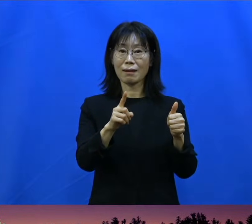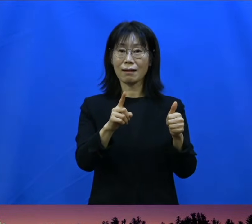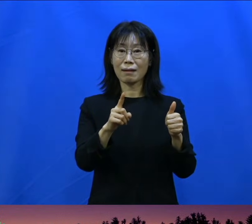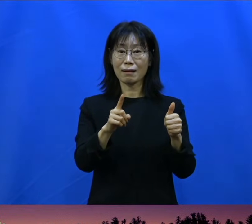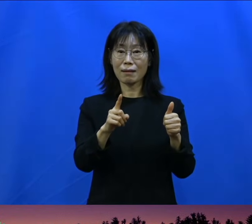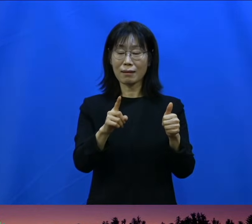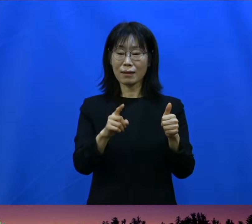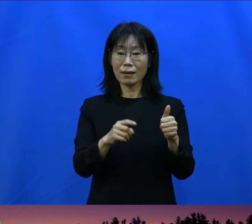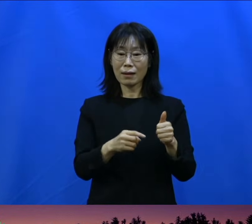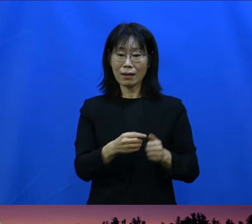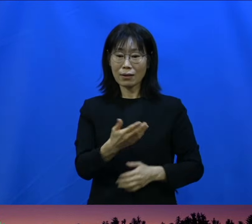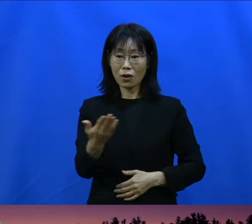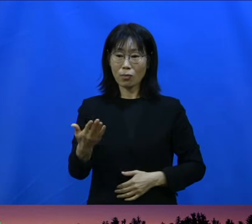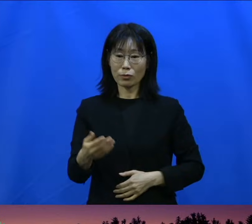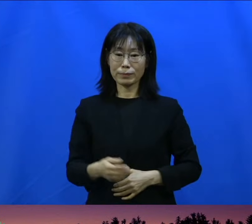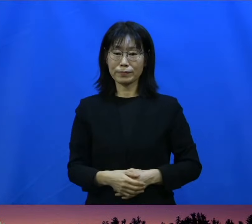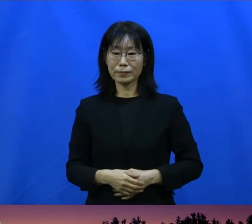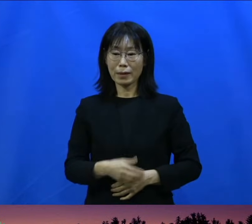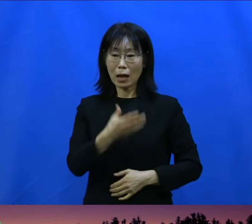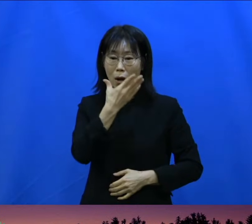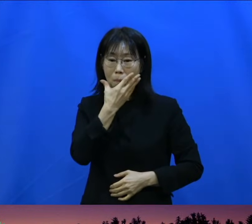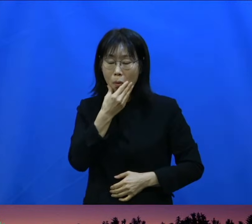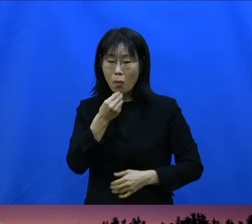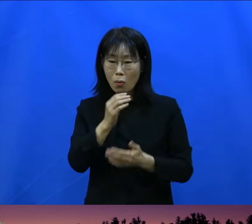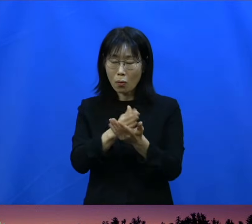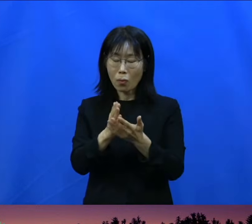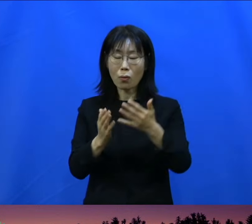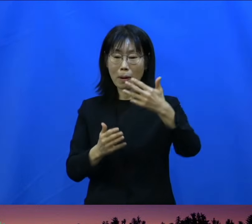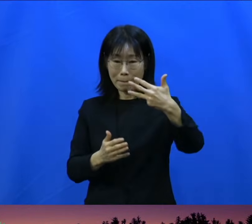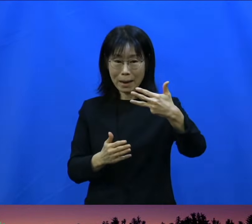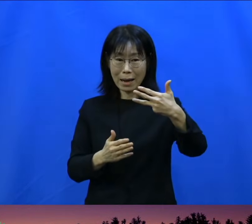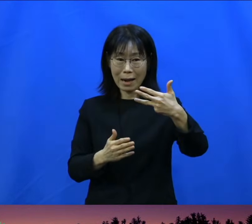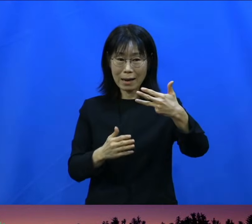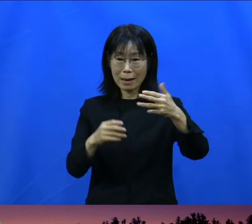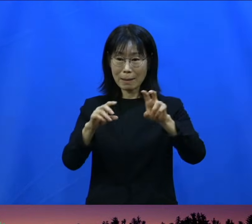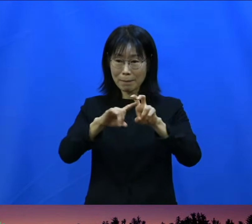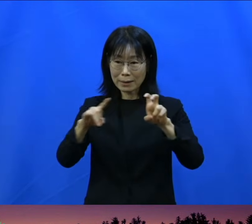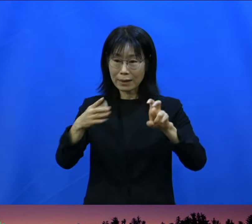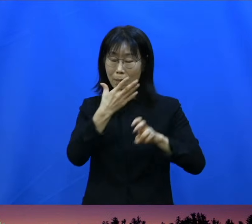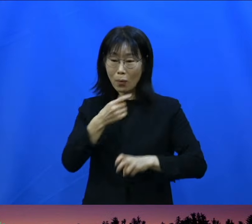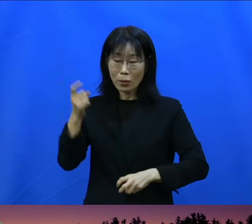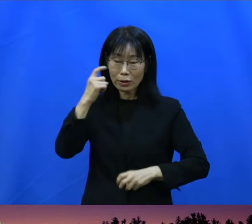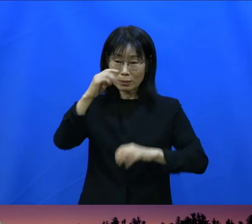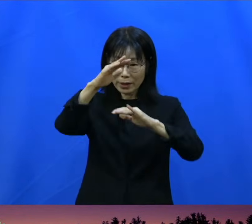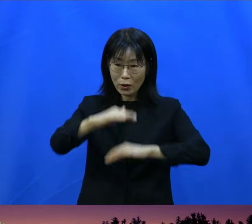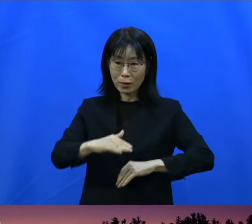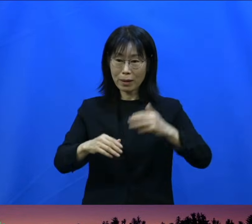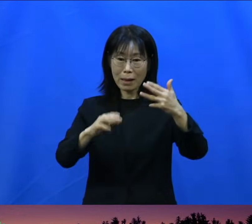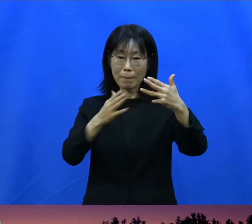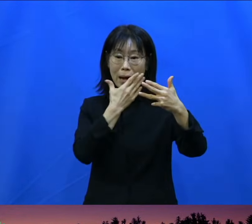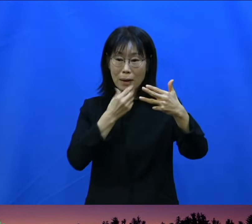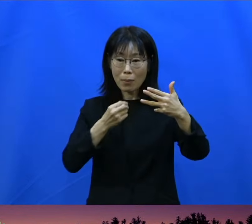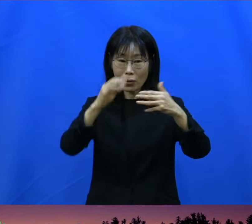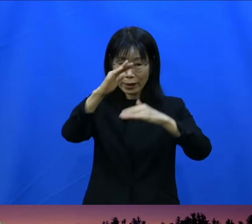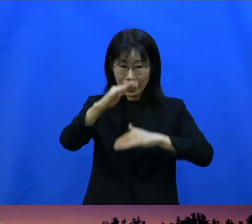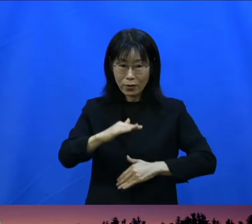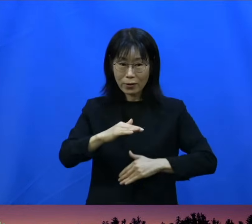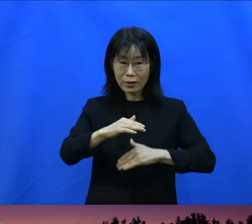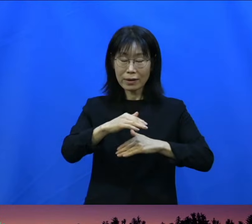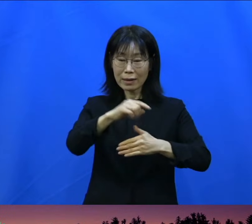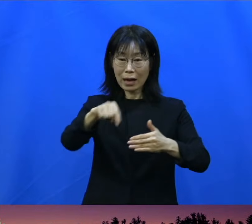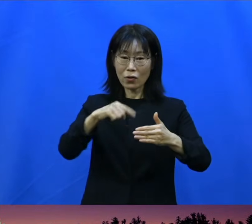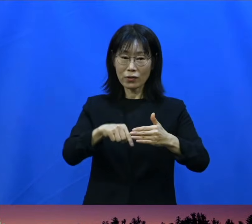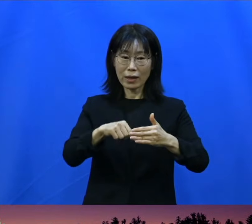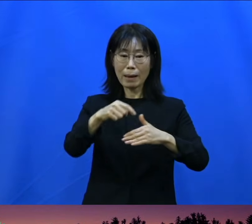그래서 여러분, 팔복에 첫 번째 심령이 가난한 자가 복이 있다 할 때 심령이 가난하다라고 하는 이 표현이 사실은 파산